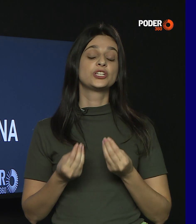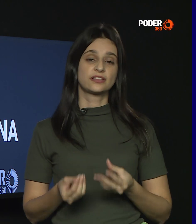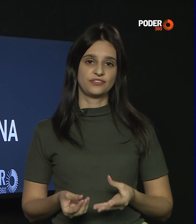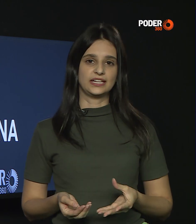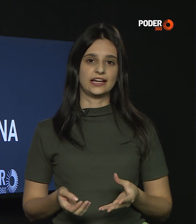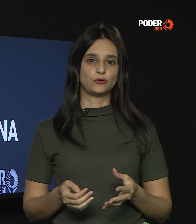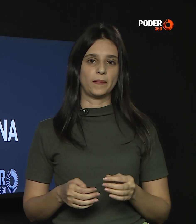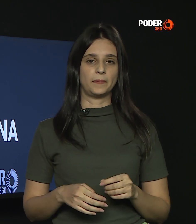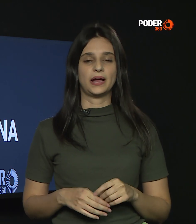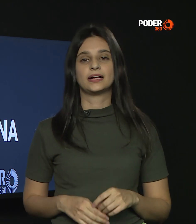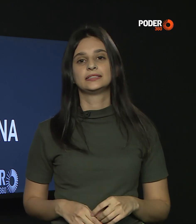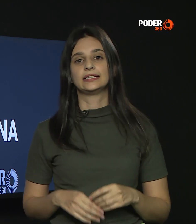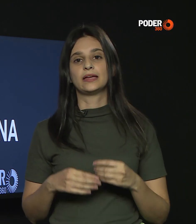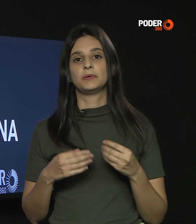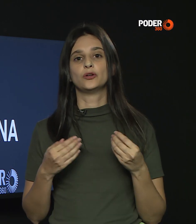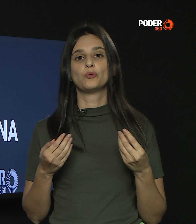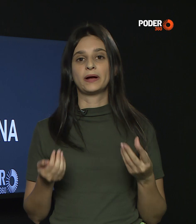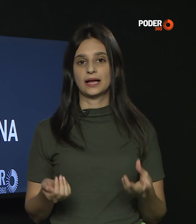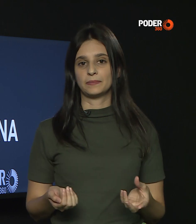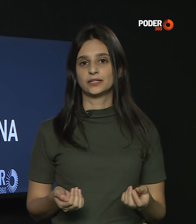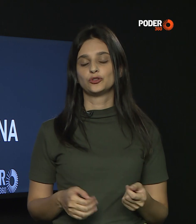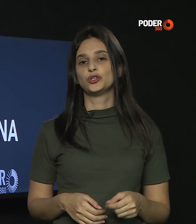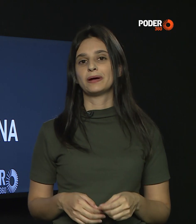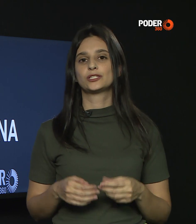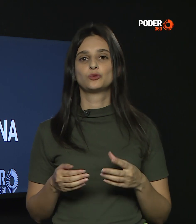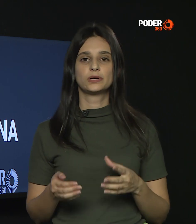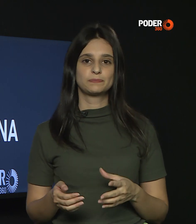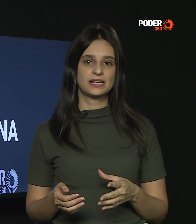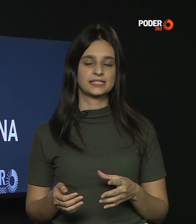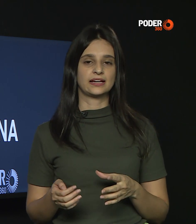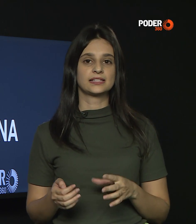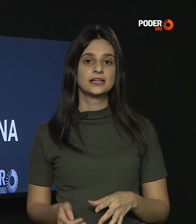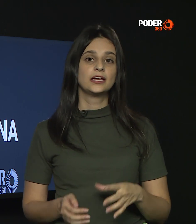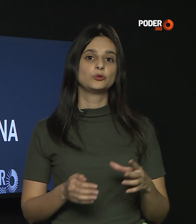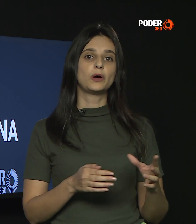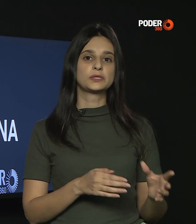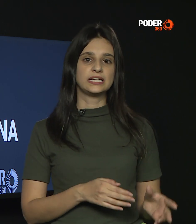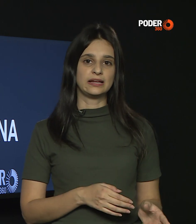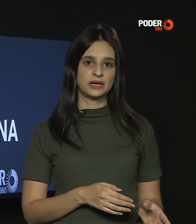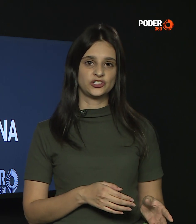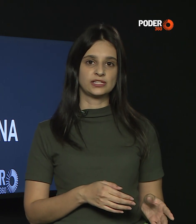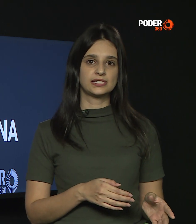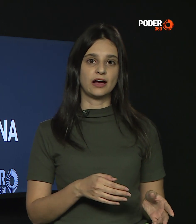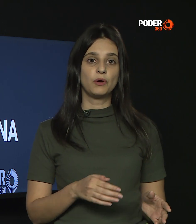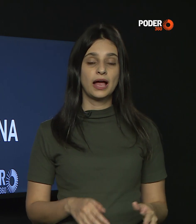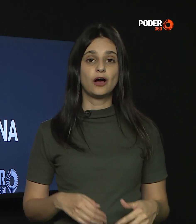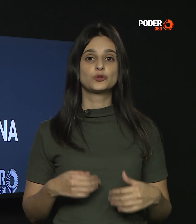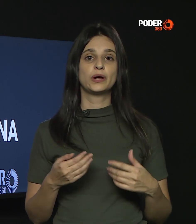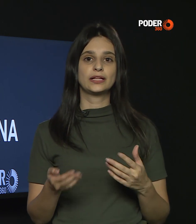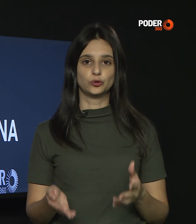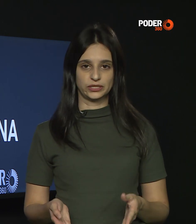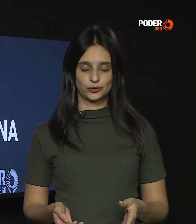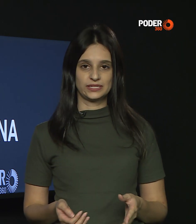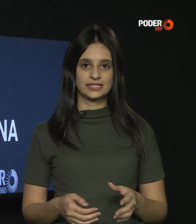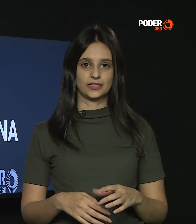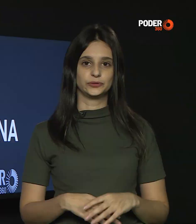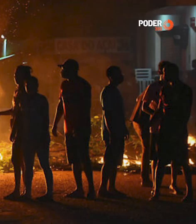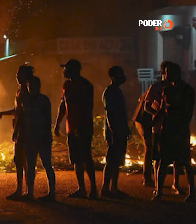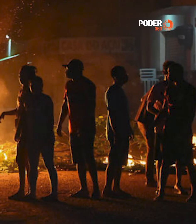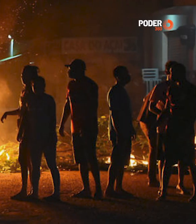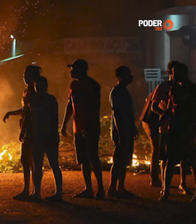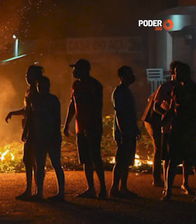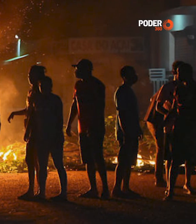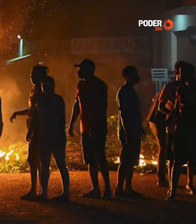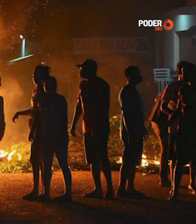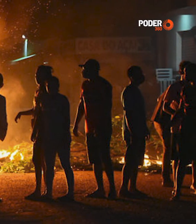A Justiça Federal do Amapá determinou o pagamento de mais duas parcelas do auxílio emergencial aos moradores do estado.